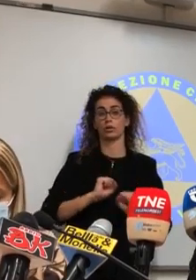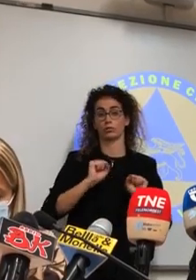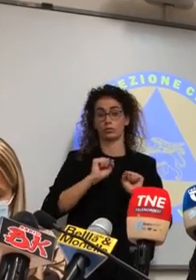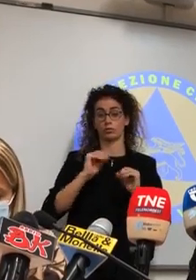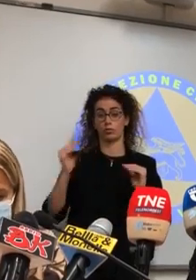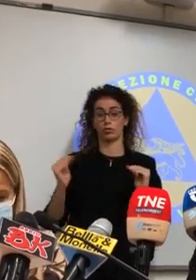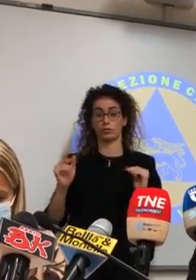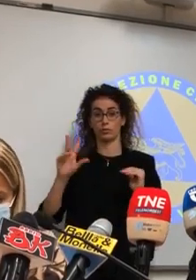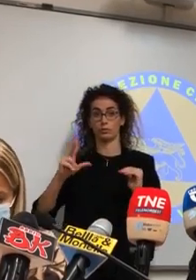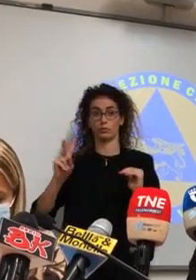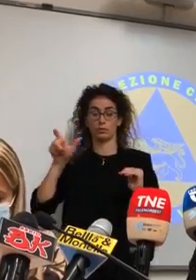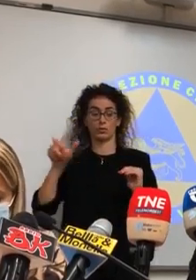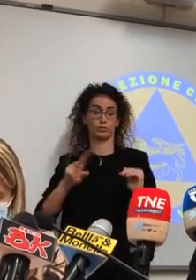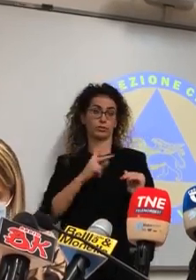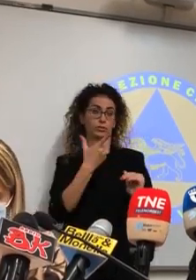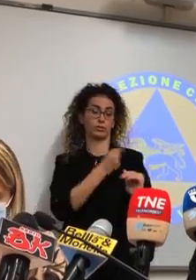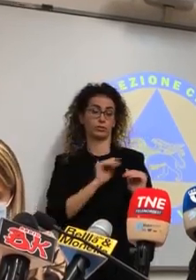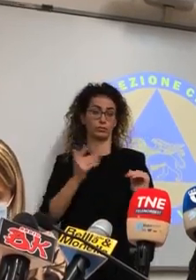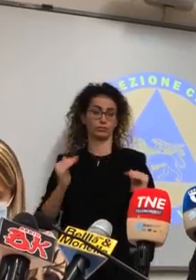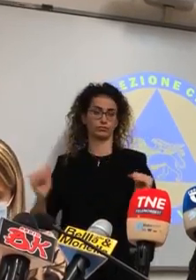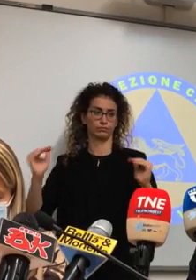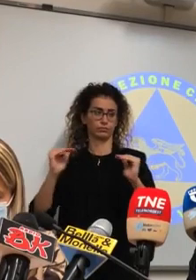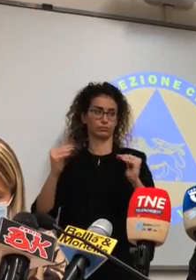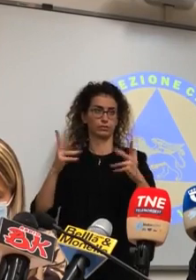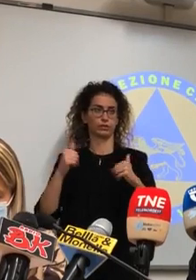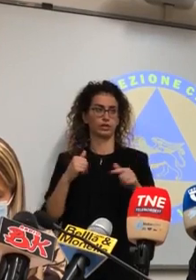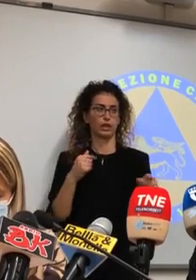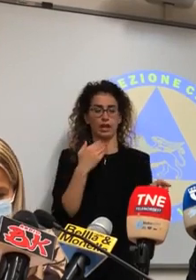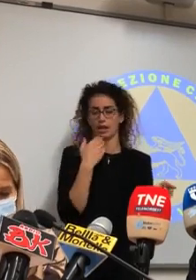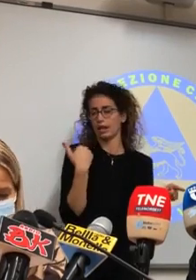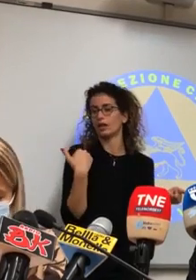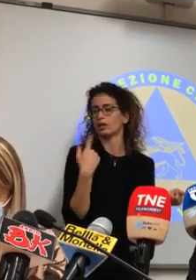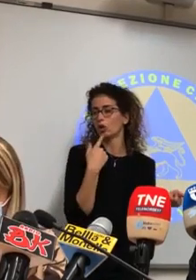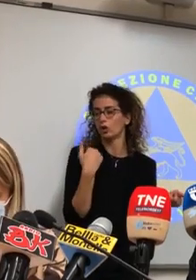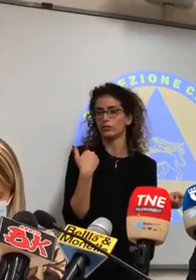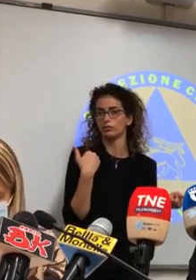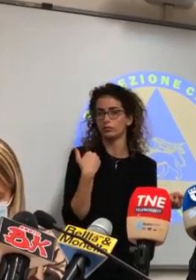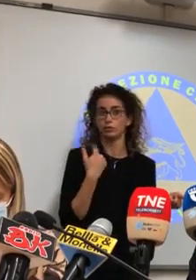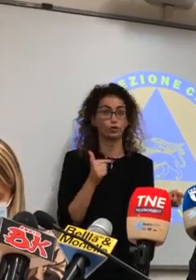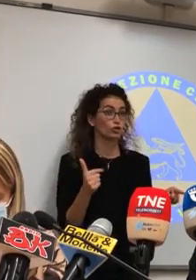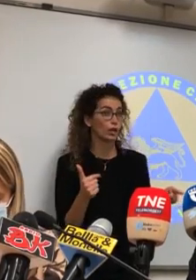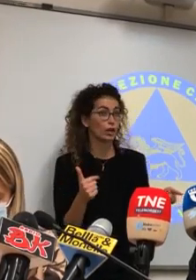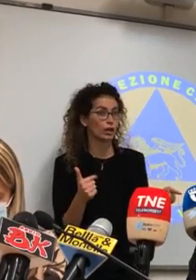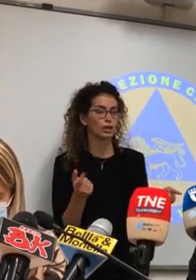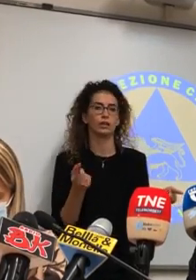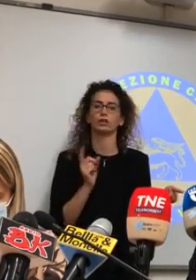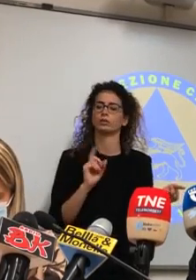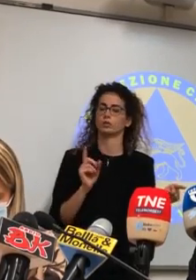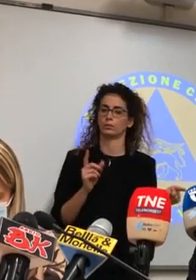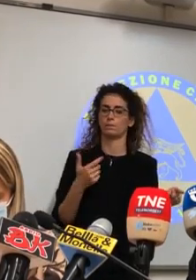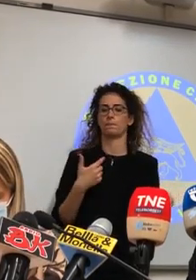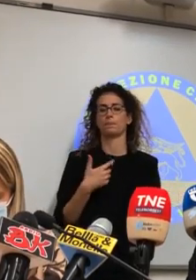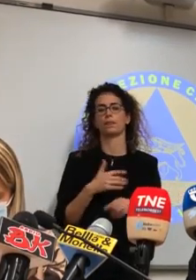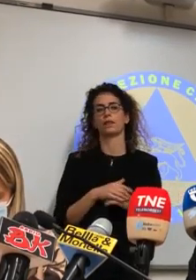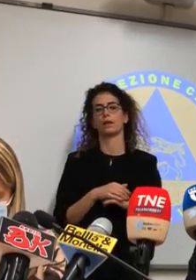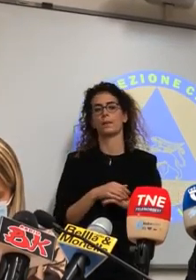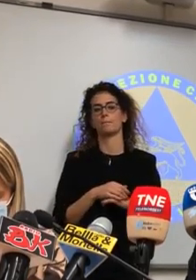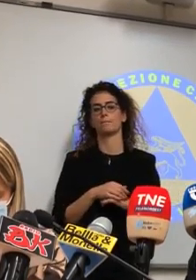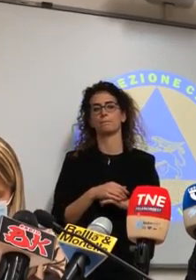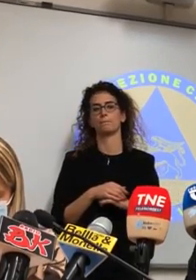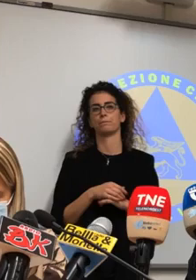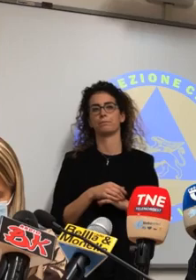due? Perché semplicemente l'ho detto poco fa. Non c'è. Perché no, allora, perché la pari, allora, non esiste